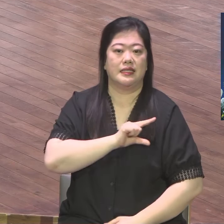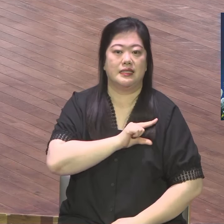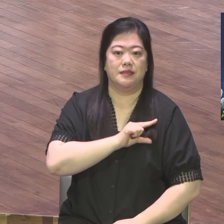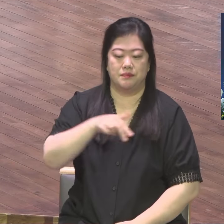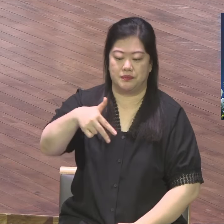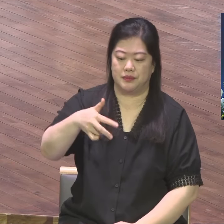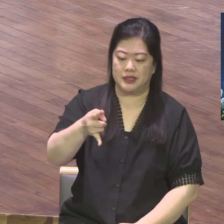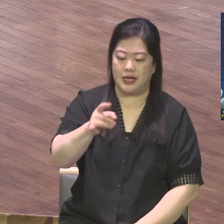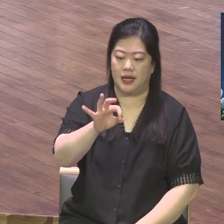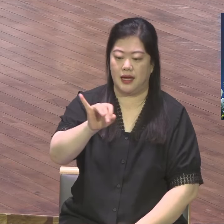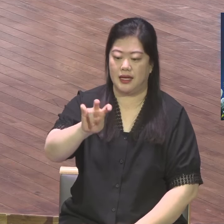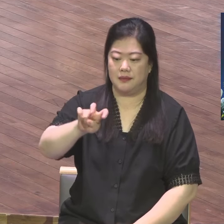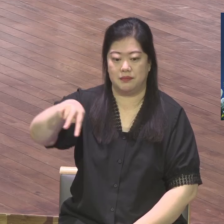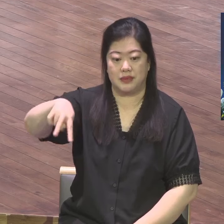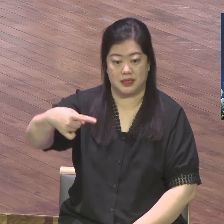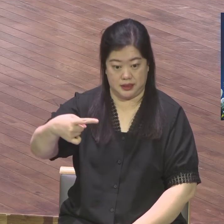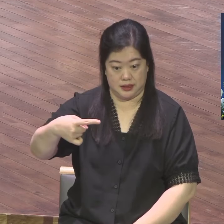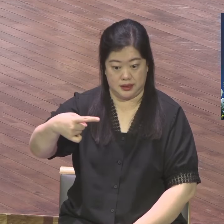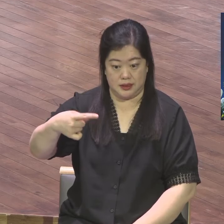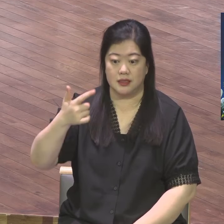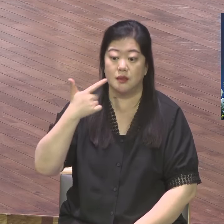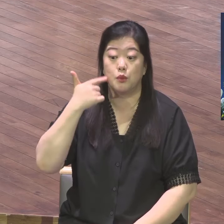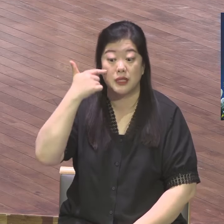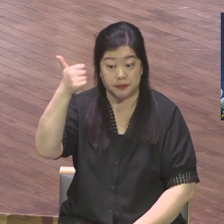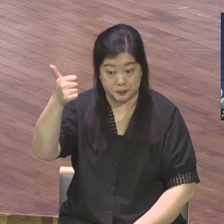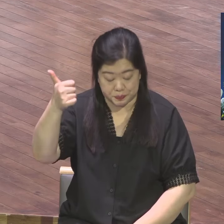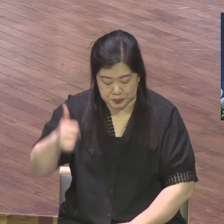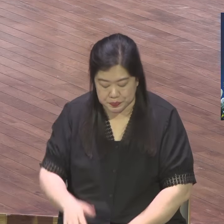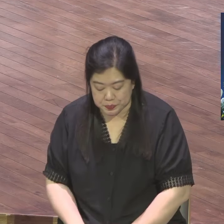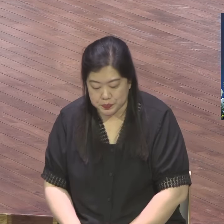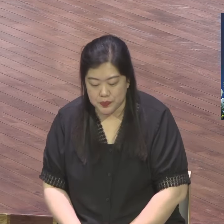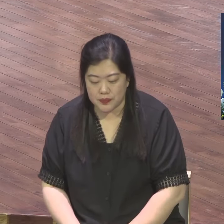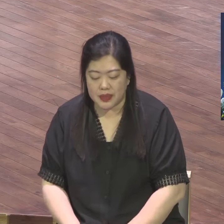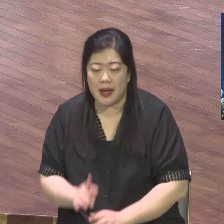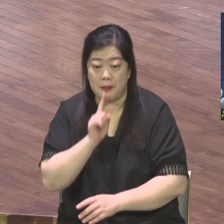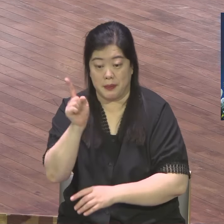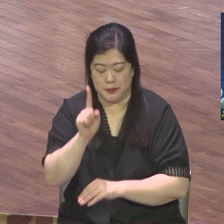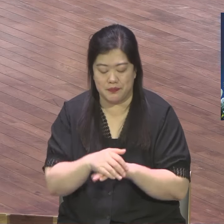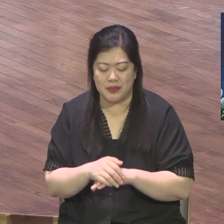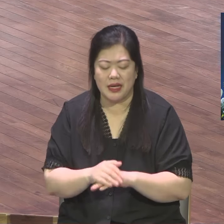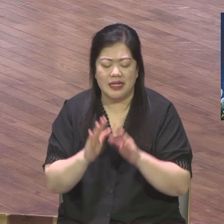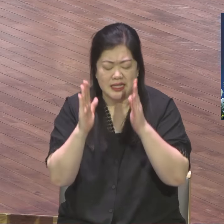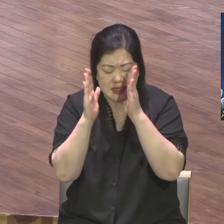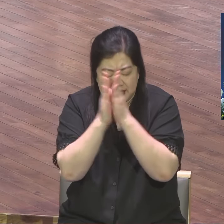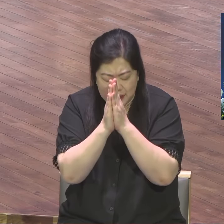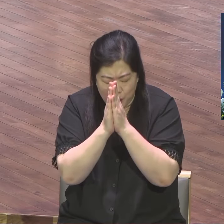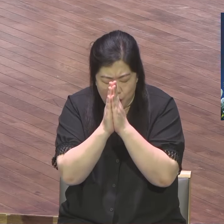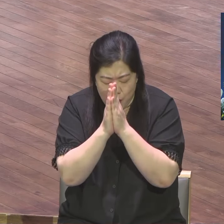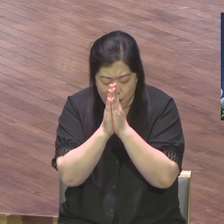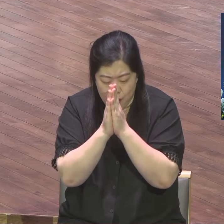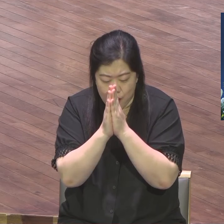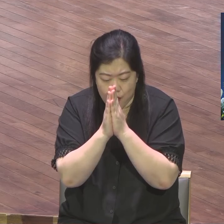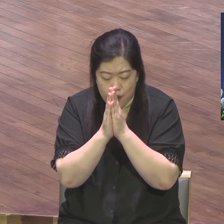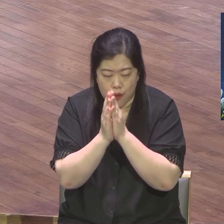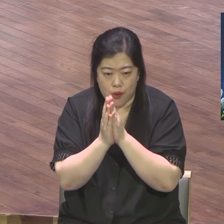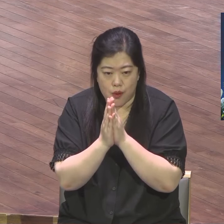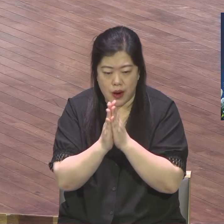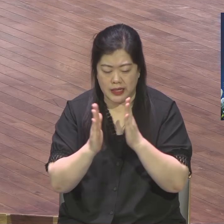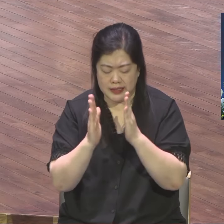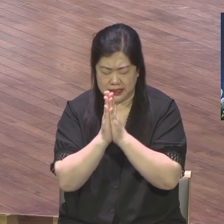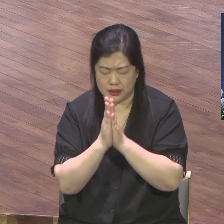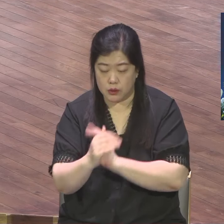페크 목사님이 기도에 대해서 이런 말을 했습니다. 기도의 활력은 하나님께 대한 관점에